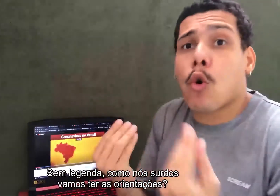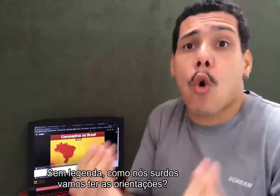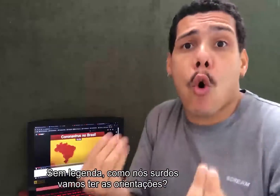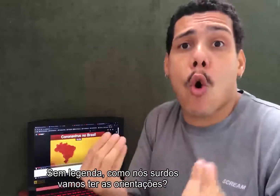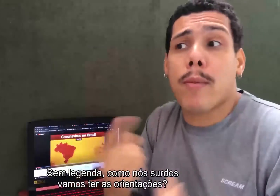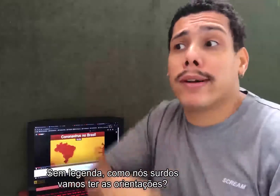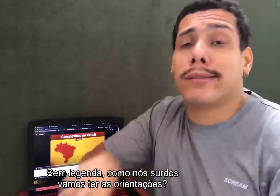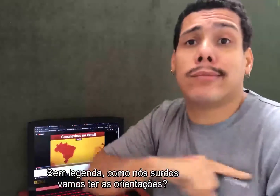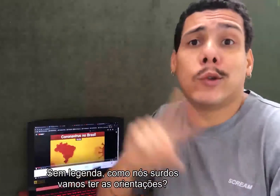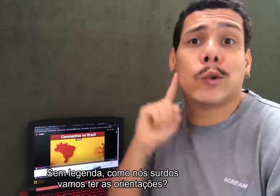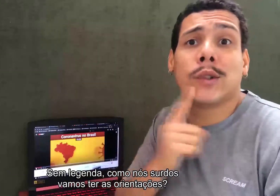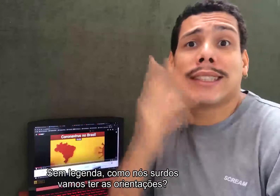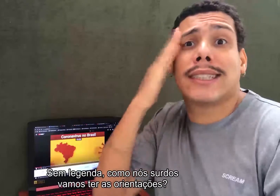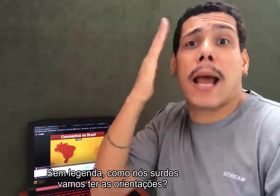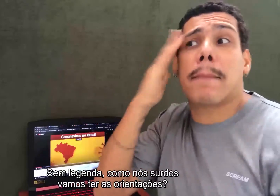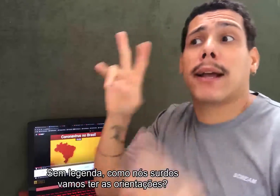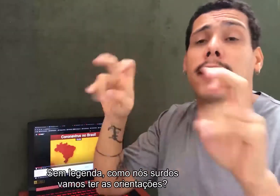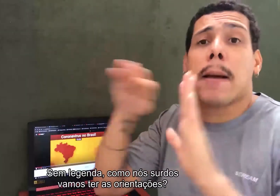ter as orientações?